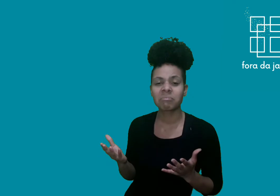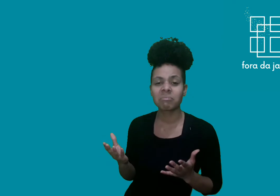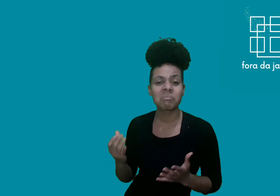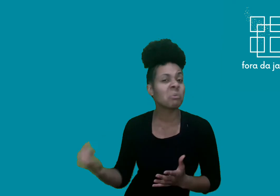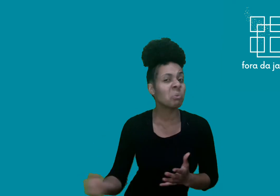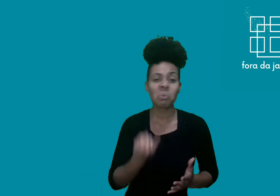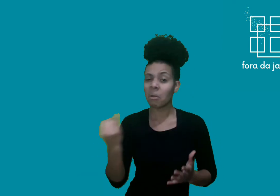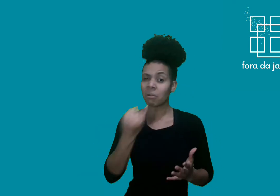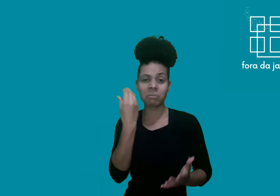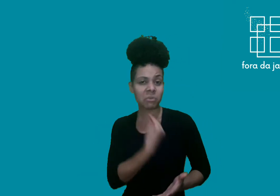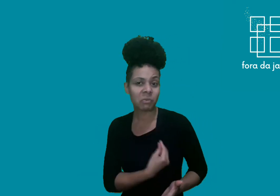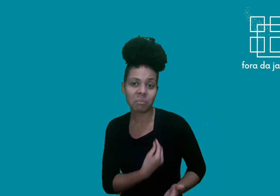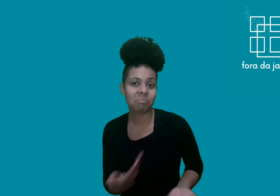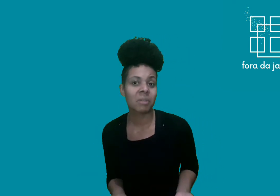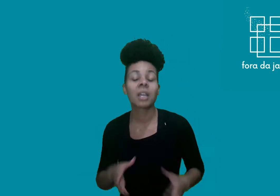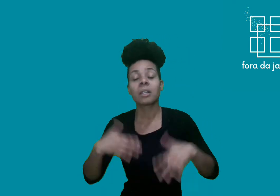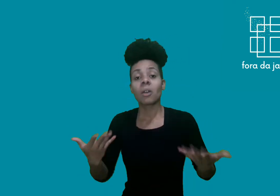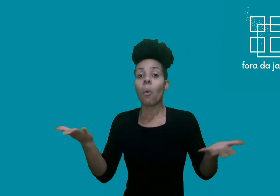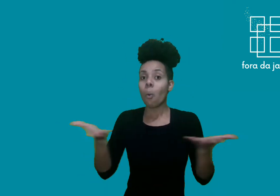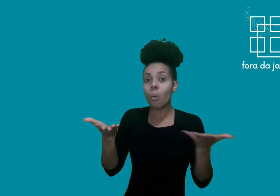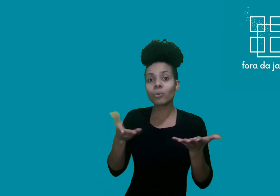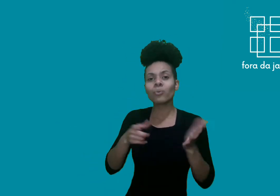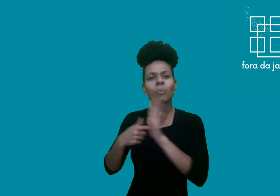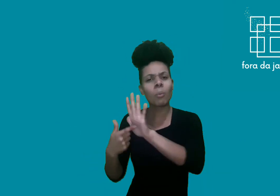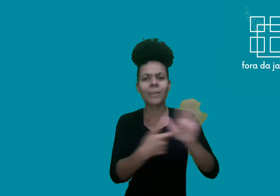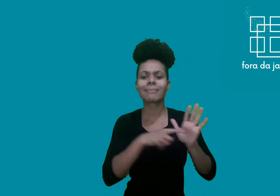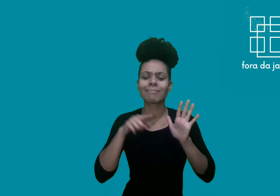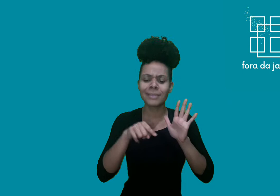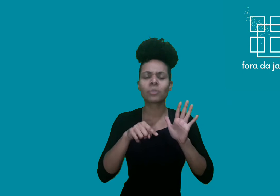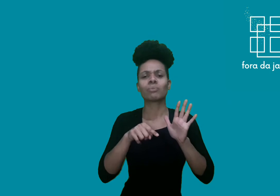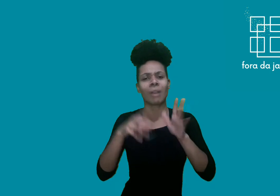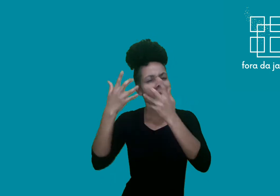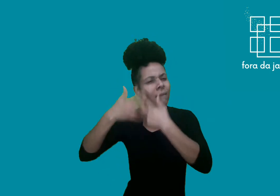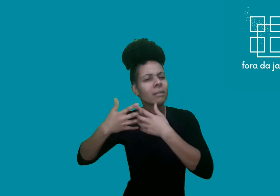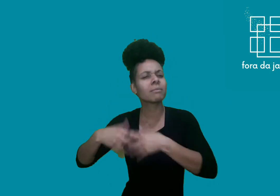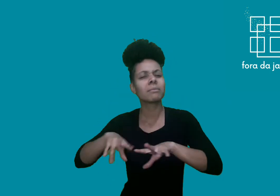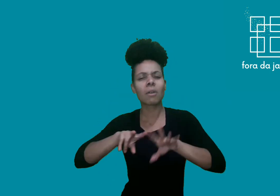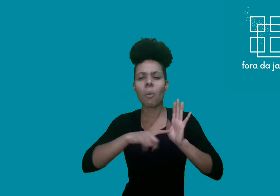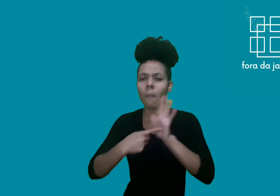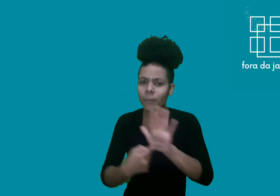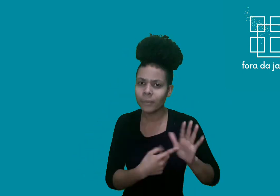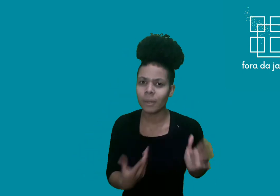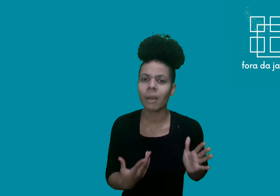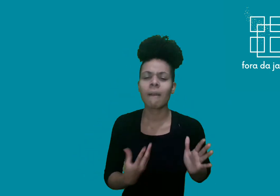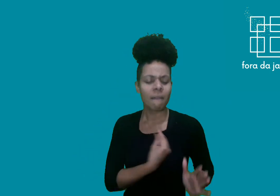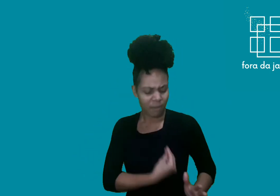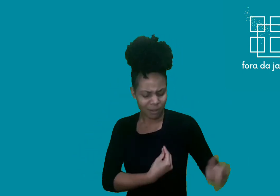toca bastante em mim. Porque quando eu era mais nova, eu já percebia que se eu quisesse ser feliz, eu tinha que